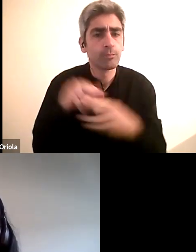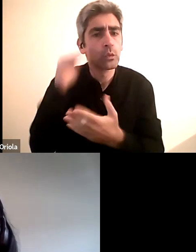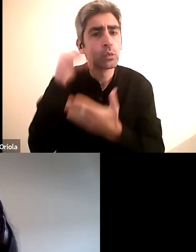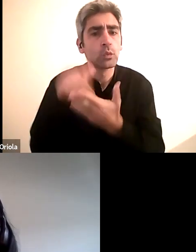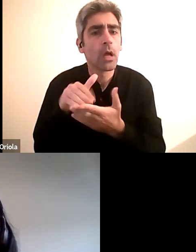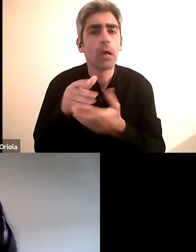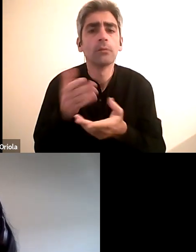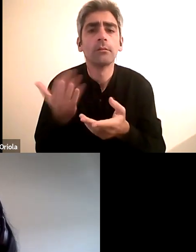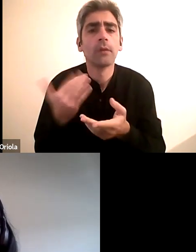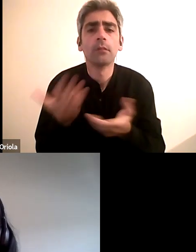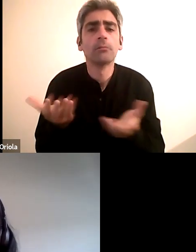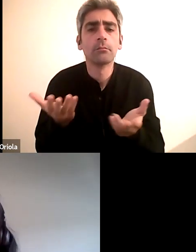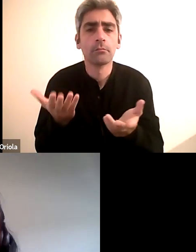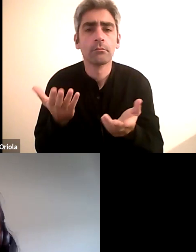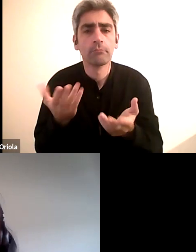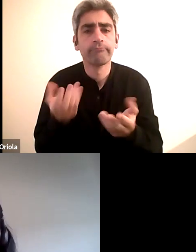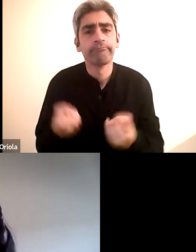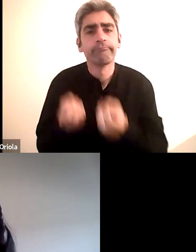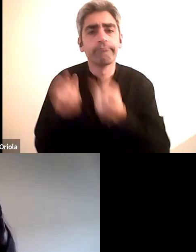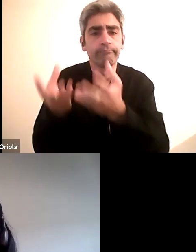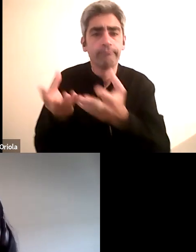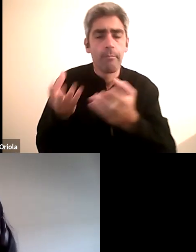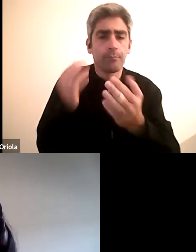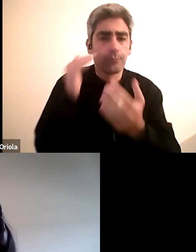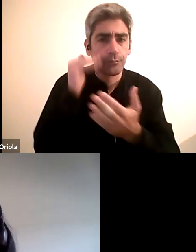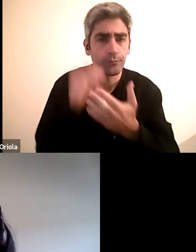resultados são transmitidos, ou seja,